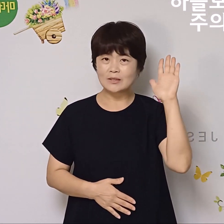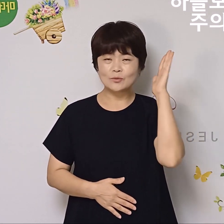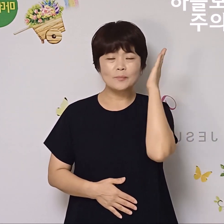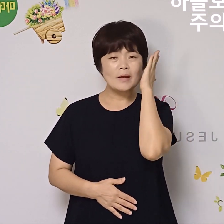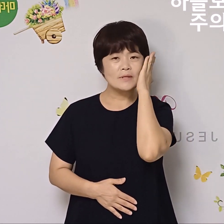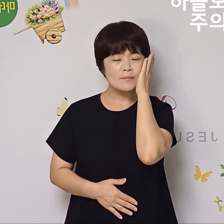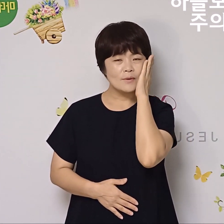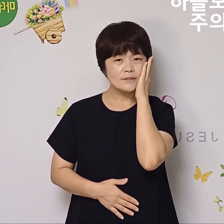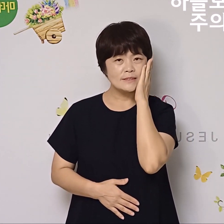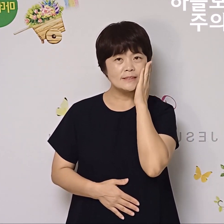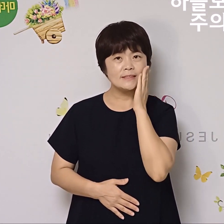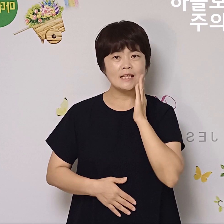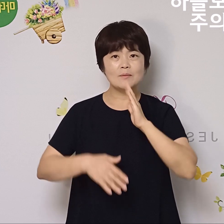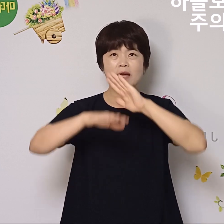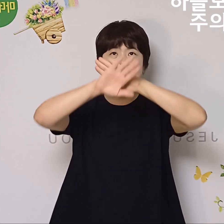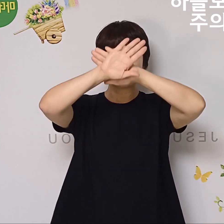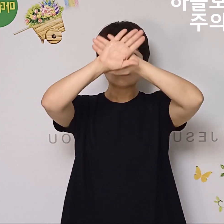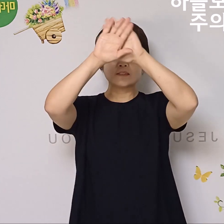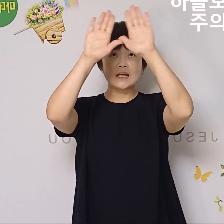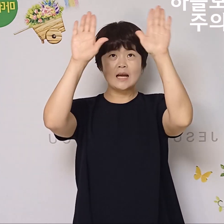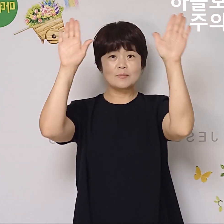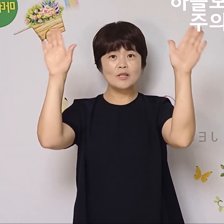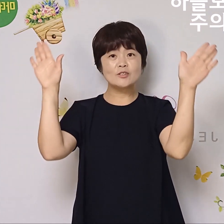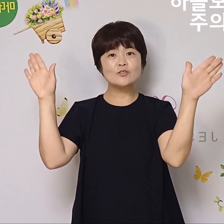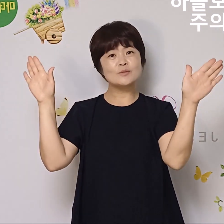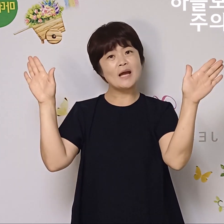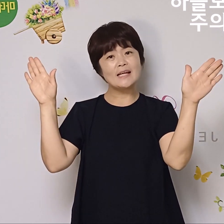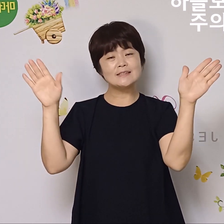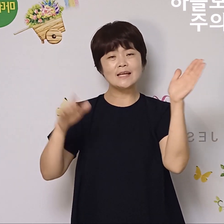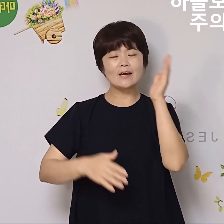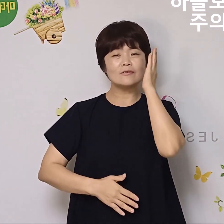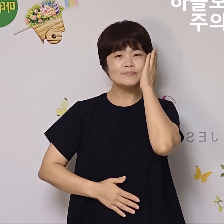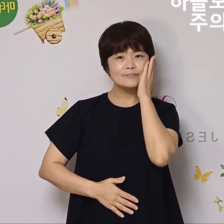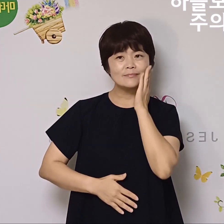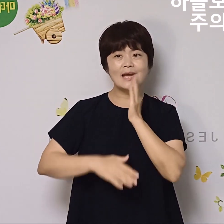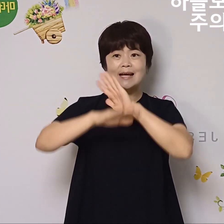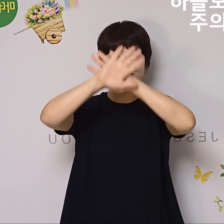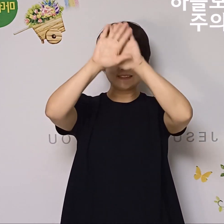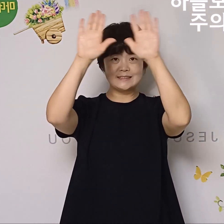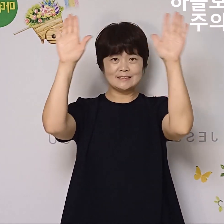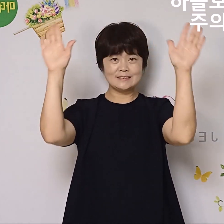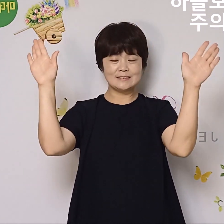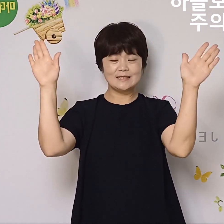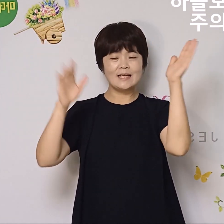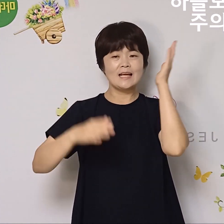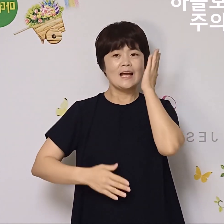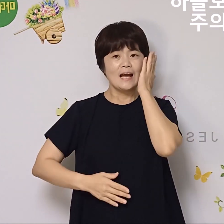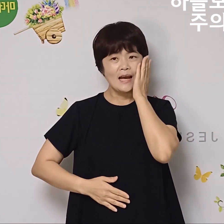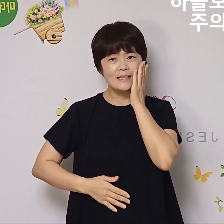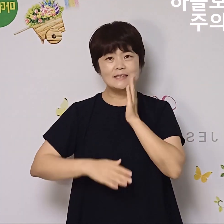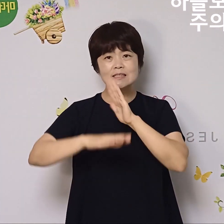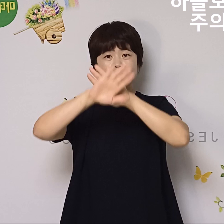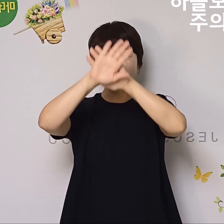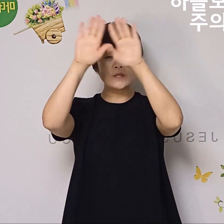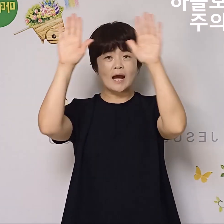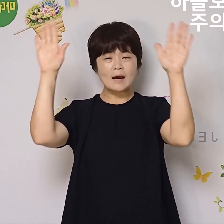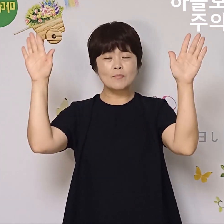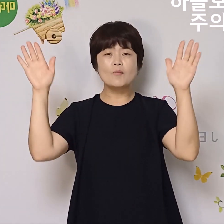손바닥으로 뺨을 한번 쓸으신 다음에 착 펼쳐주시면 하늘이에요. 하늘. 하늘 보다, 뭐뭐